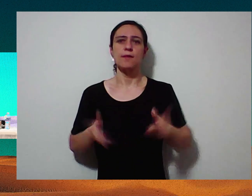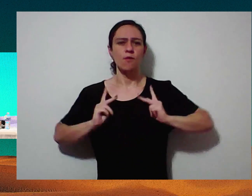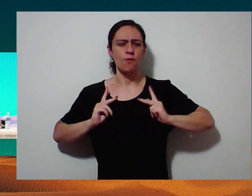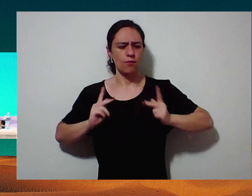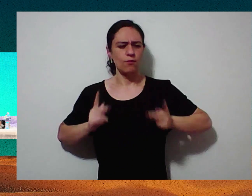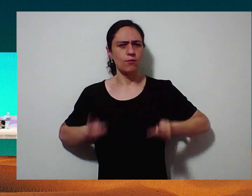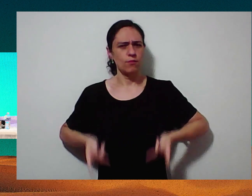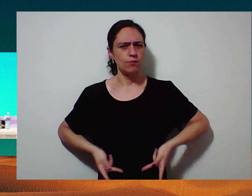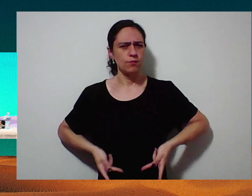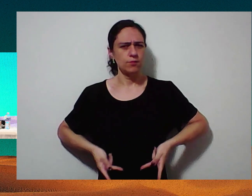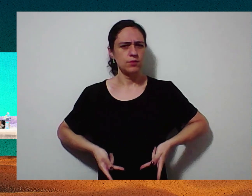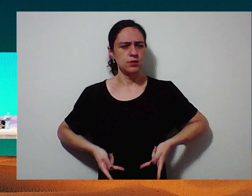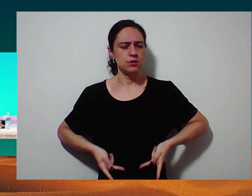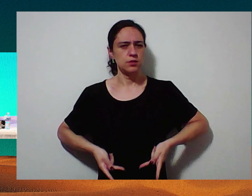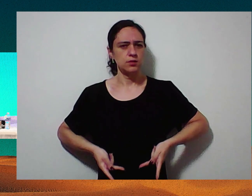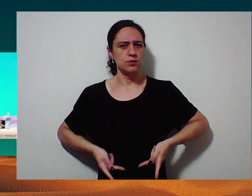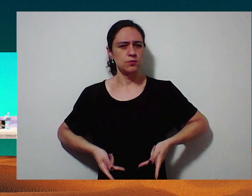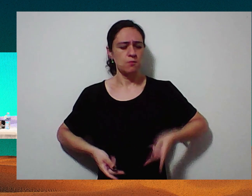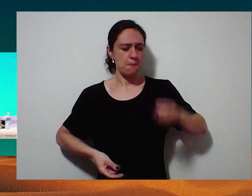na sua natureza tem